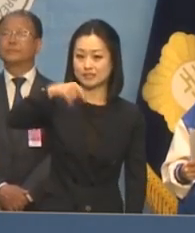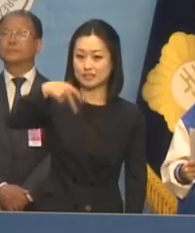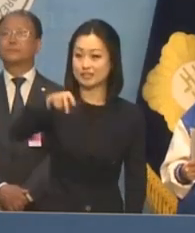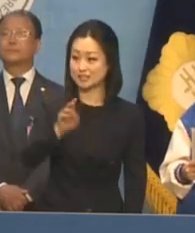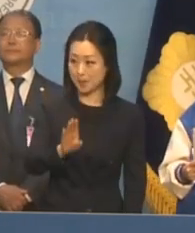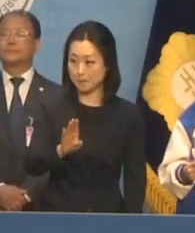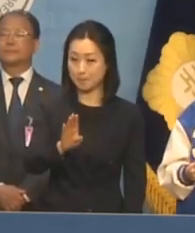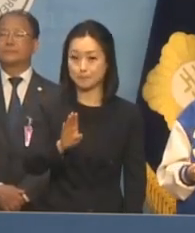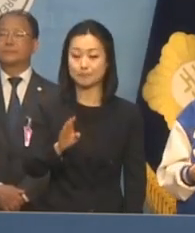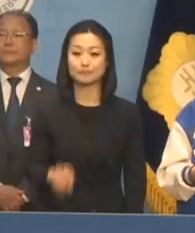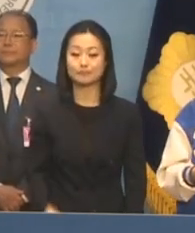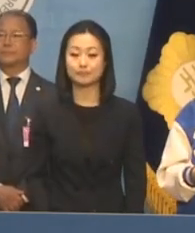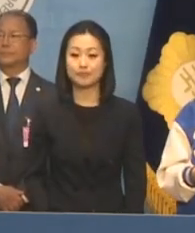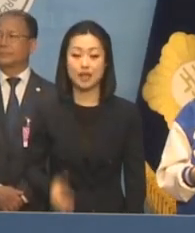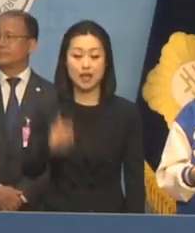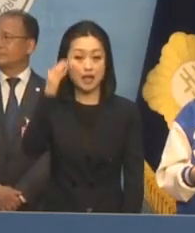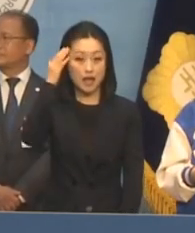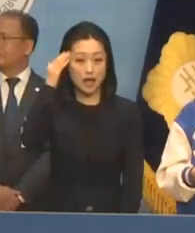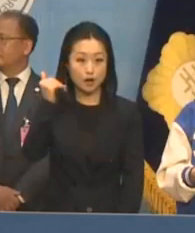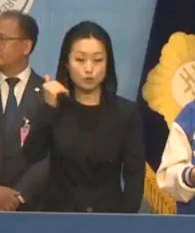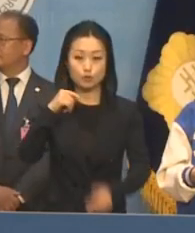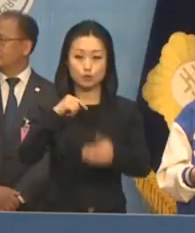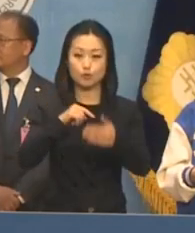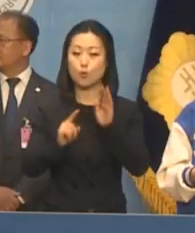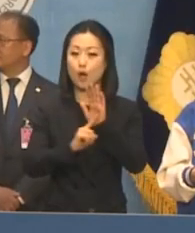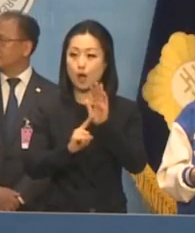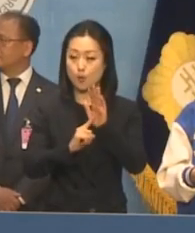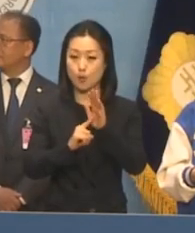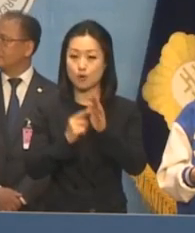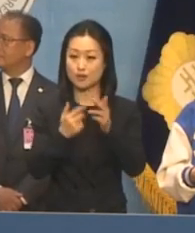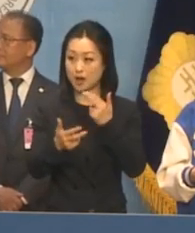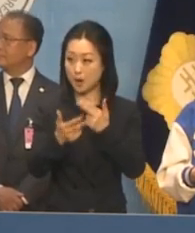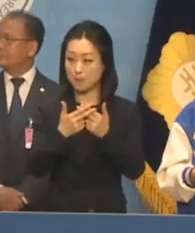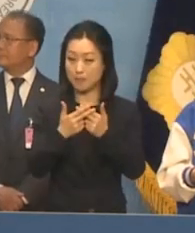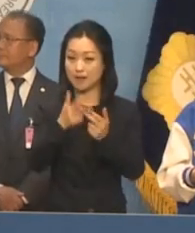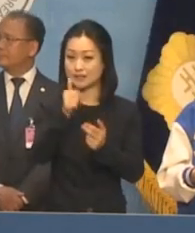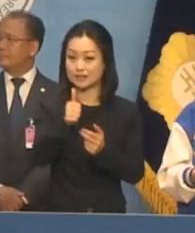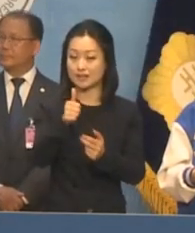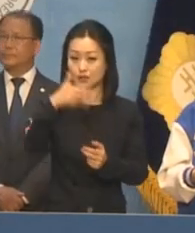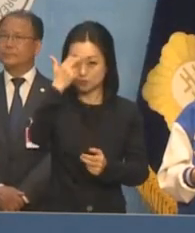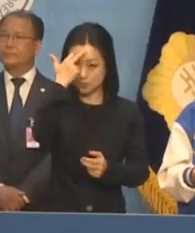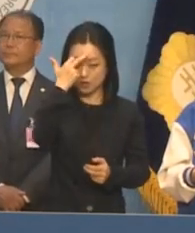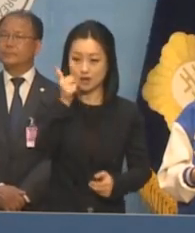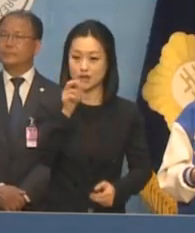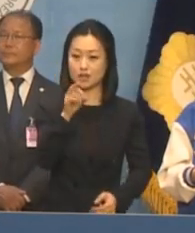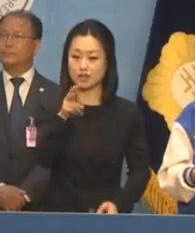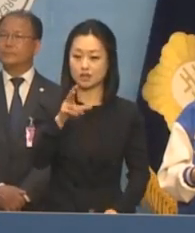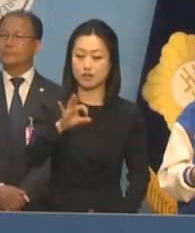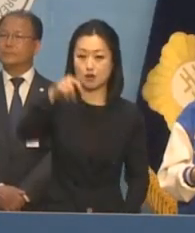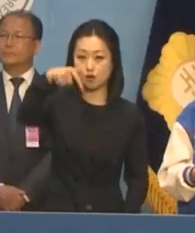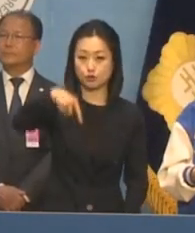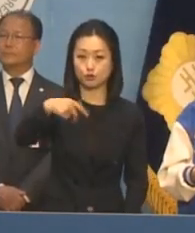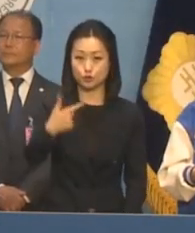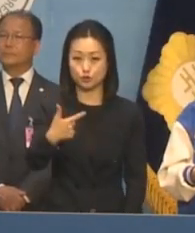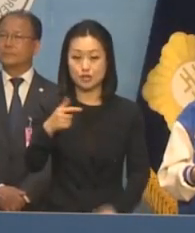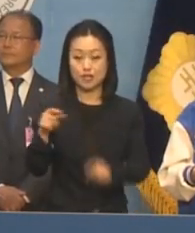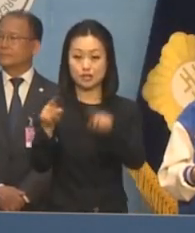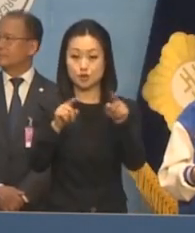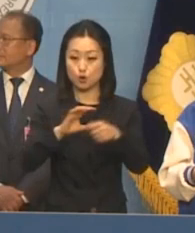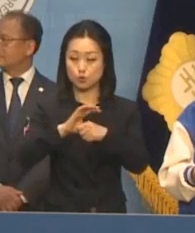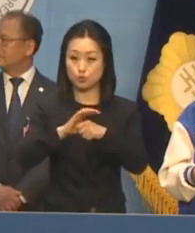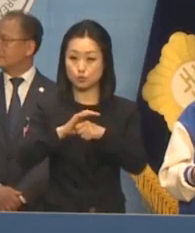오셨습니다 한국 협회 중앙의 최영균 회장님 오셨습니다 전국 과실